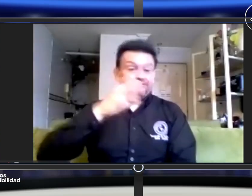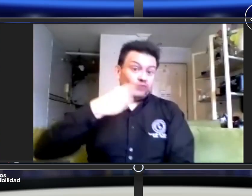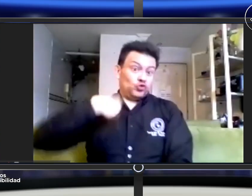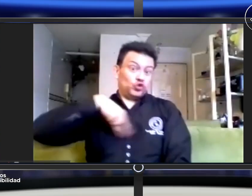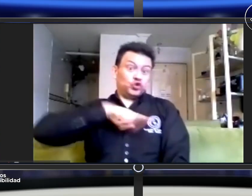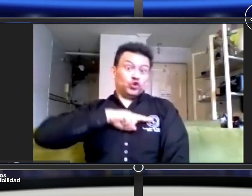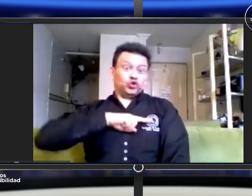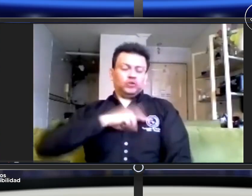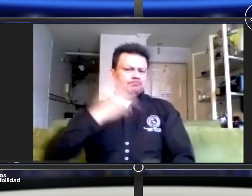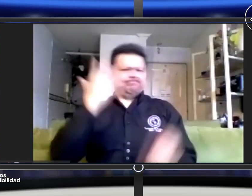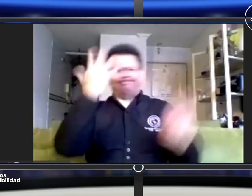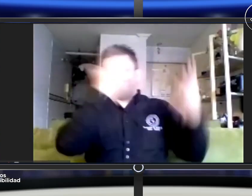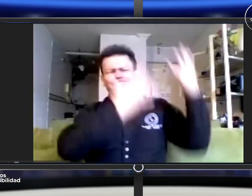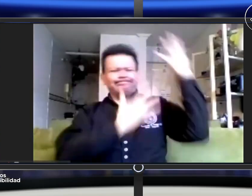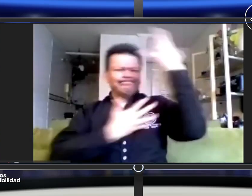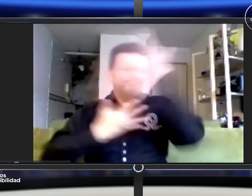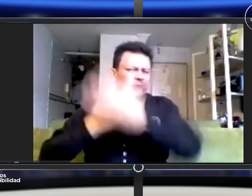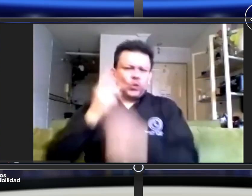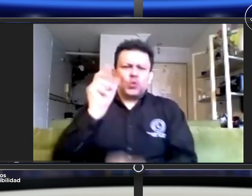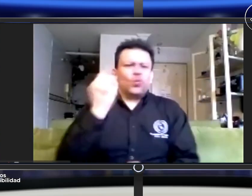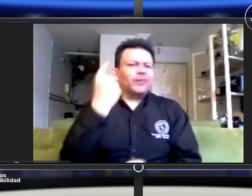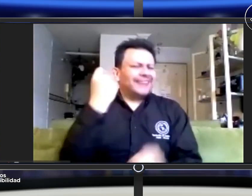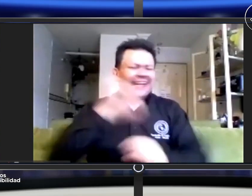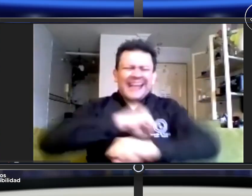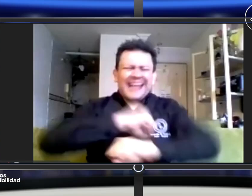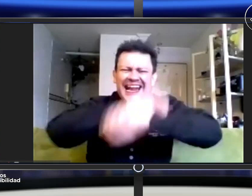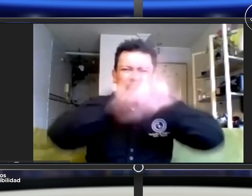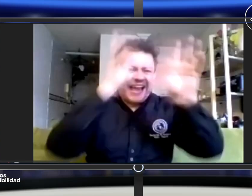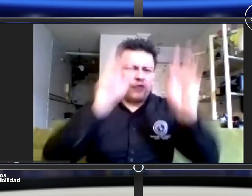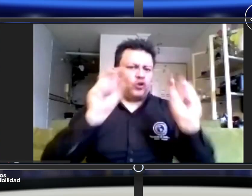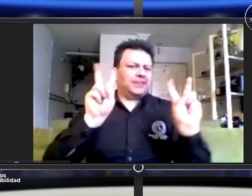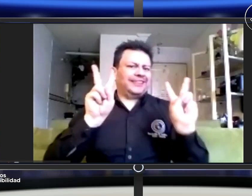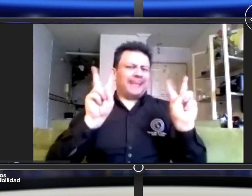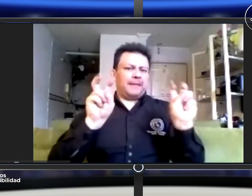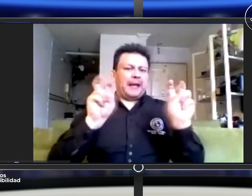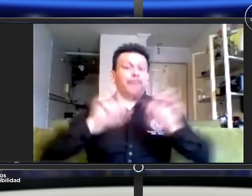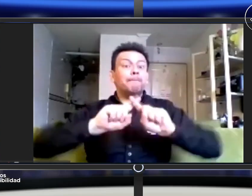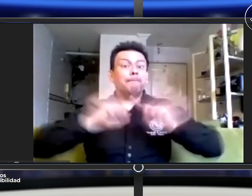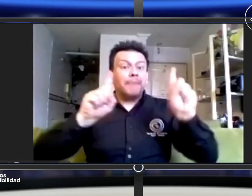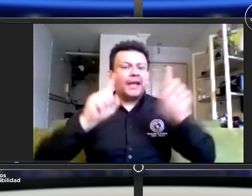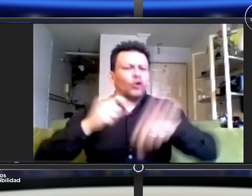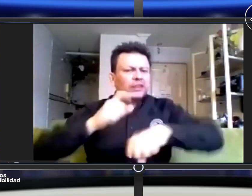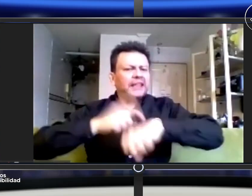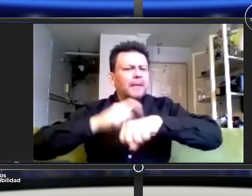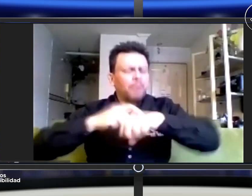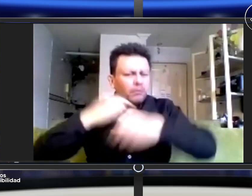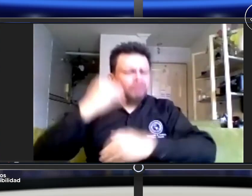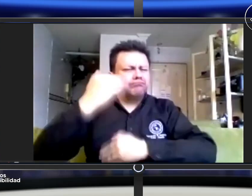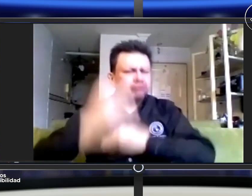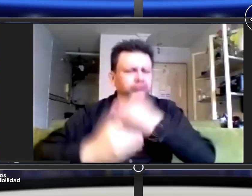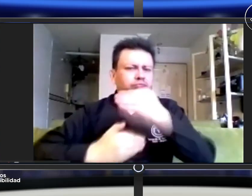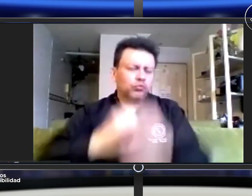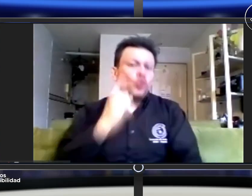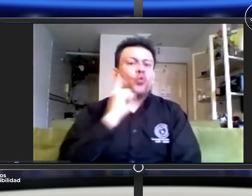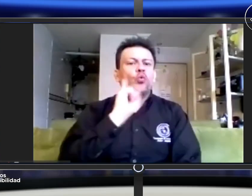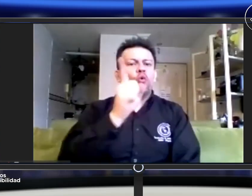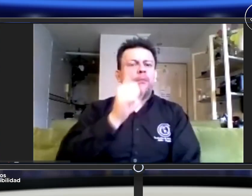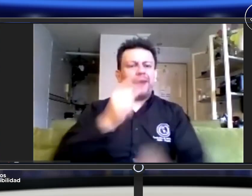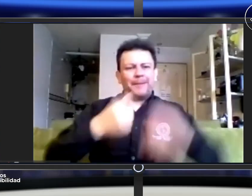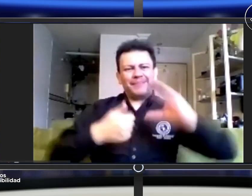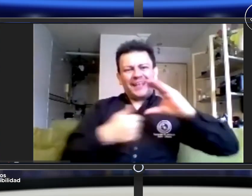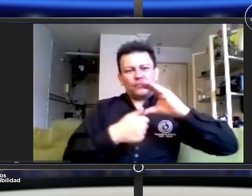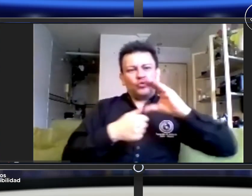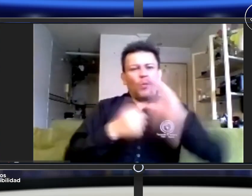en el 2018, nosotros, pues la verdad es que no fue clara la situación de este tema. Entonces